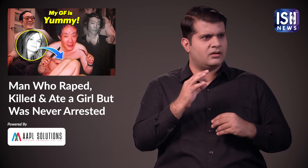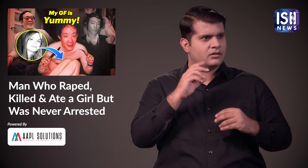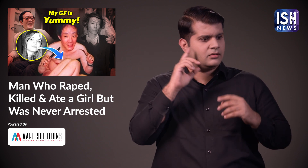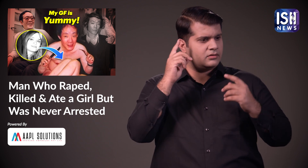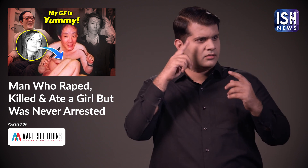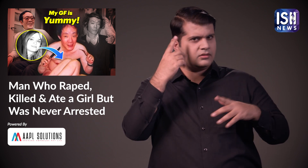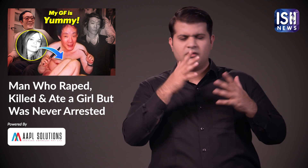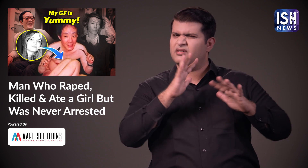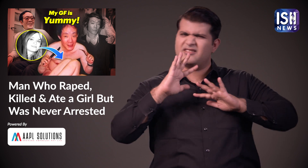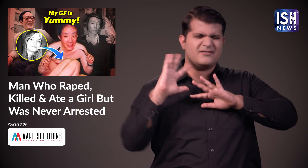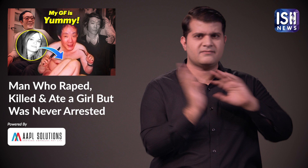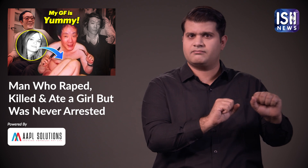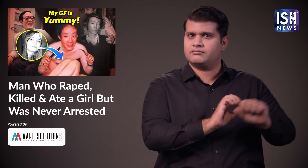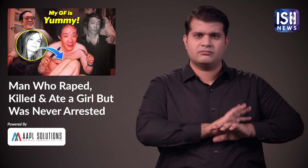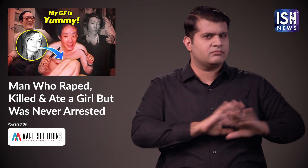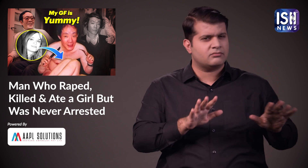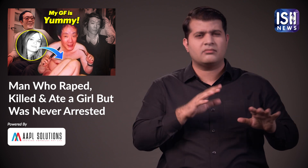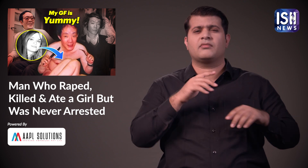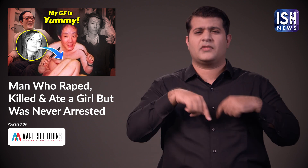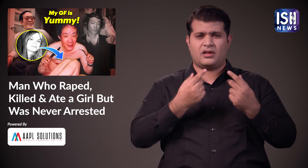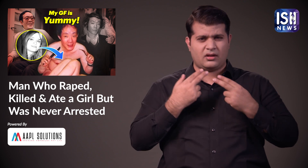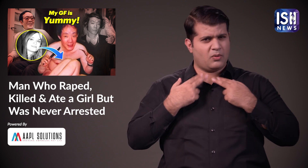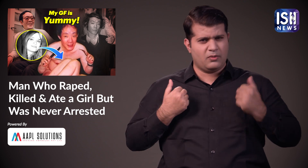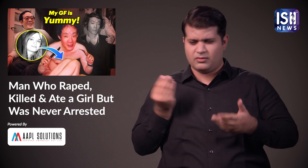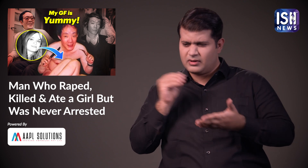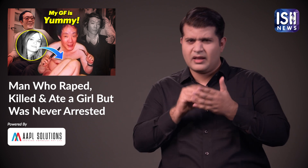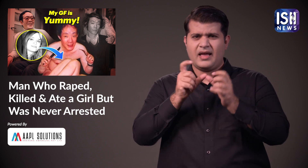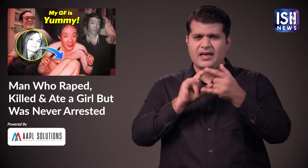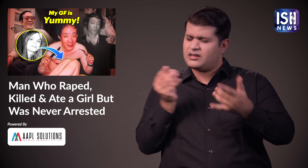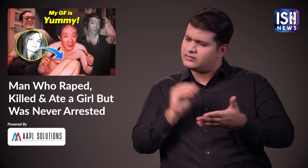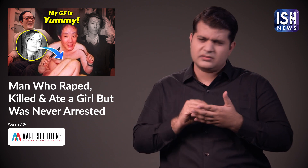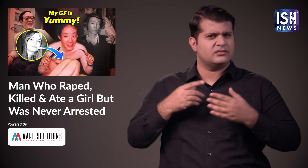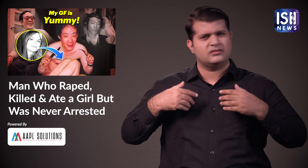जो हिस्से उसने खाए वह स्वादिष्ट थे। पुलिस ने उसे सलाखों के पीछे डाल दिया। कोर्ट केस शुरू हुआ।